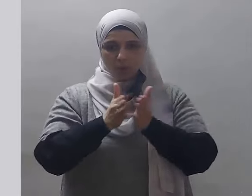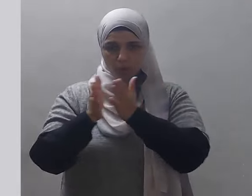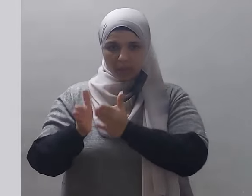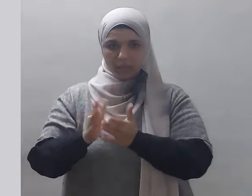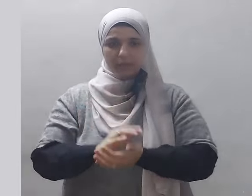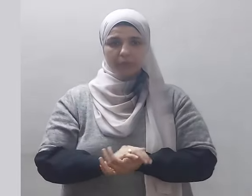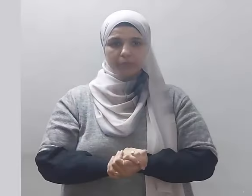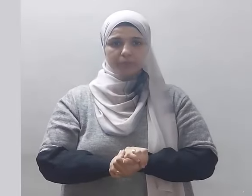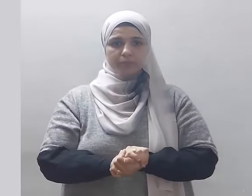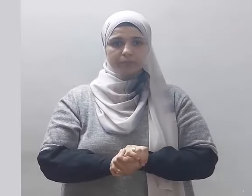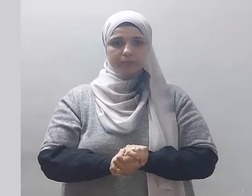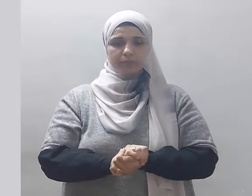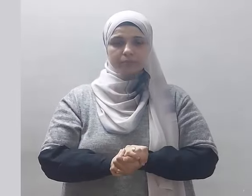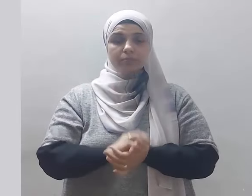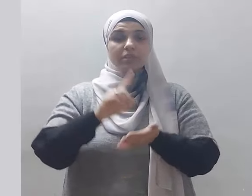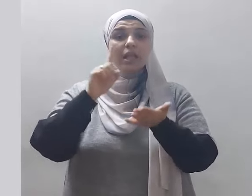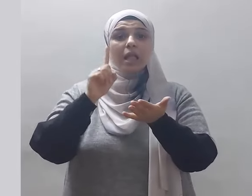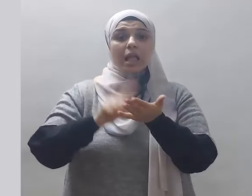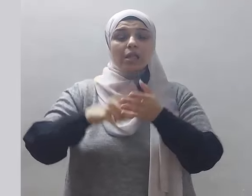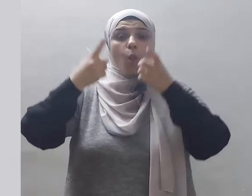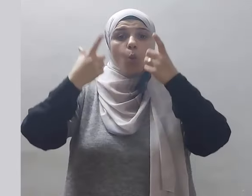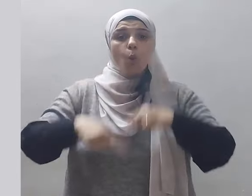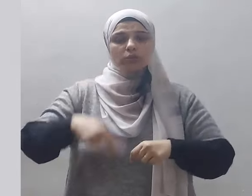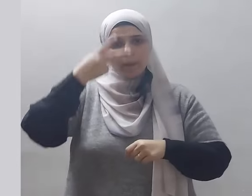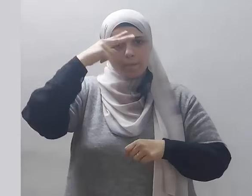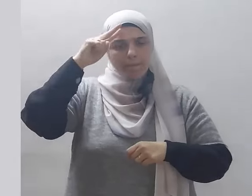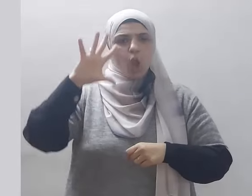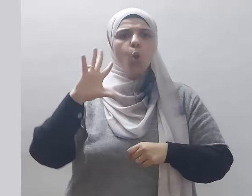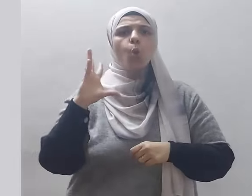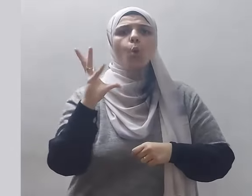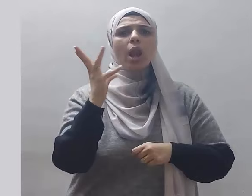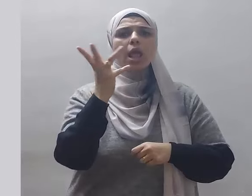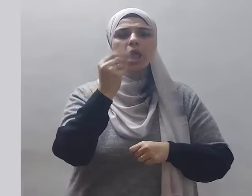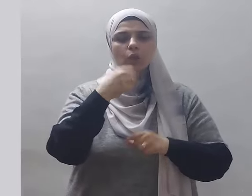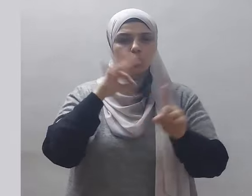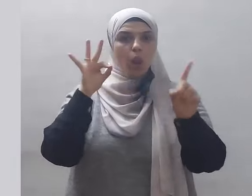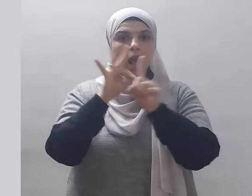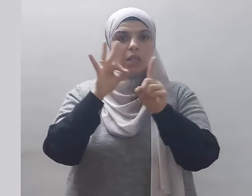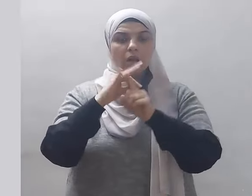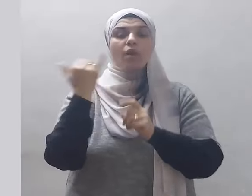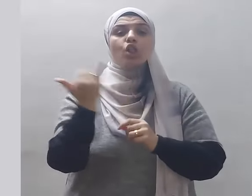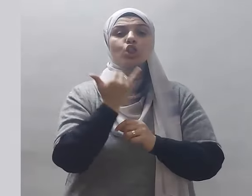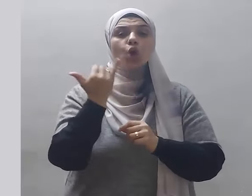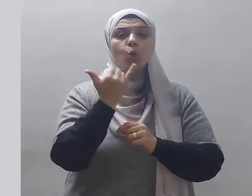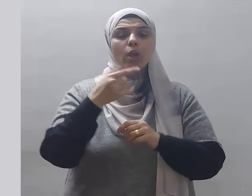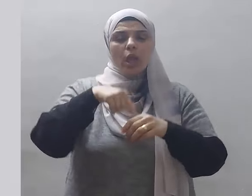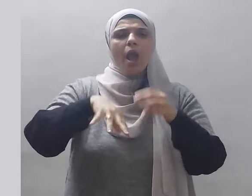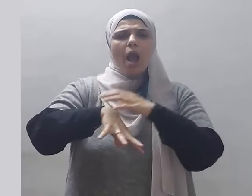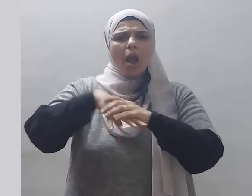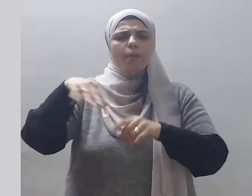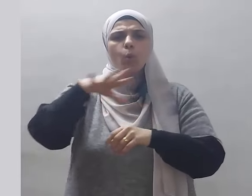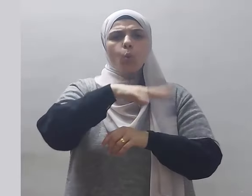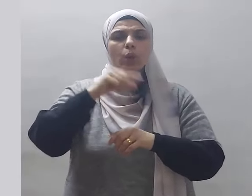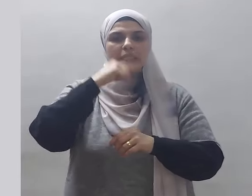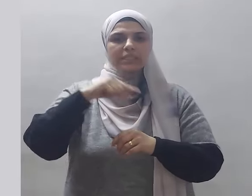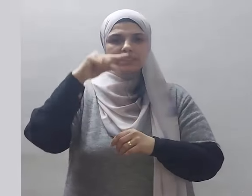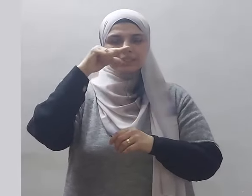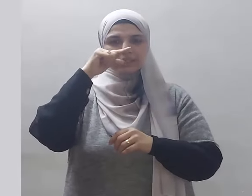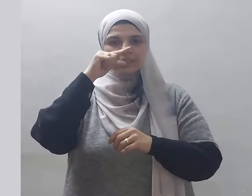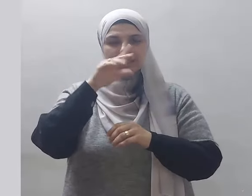وبعد فان الوطن من الكليات والمقاصد الضروريه التي احاط ديننا الحنيف سياجات